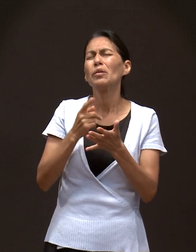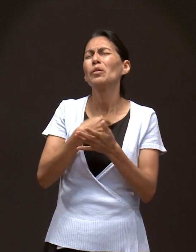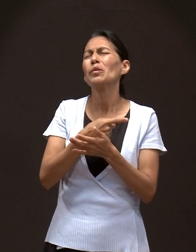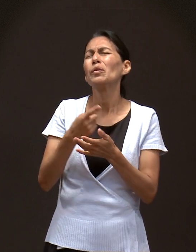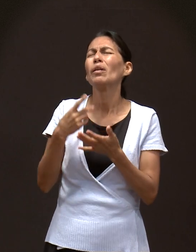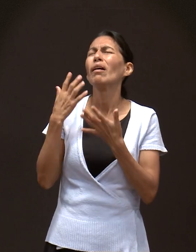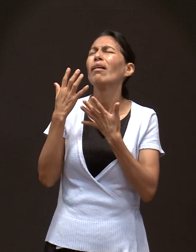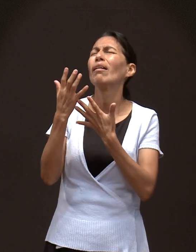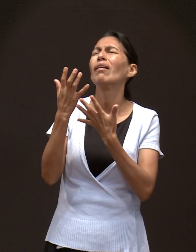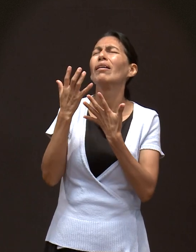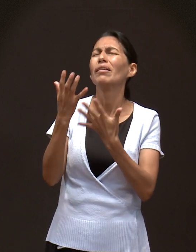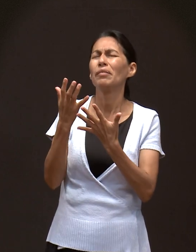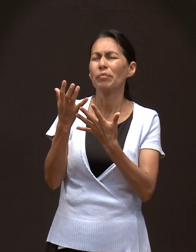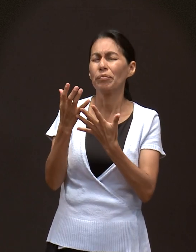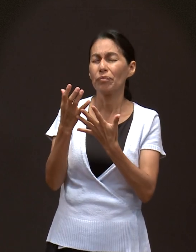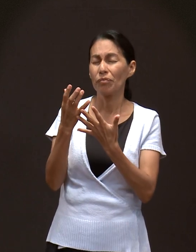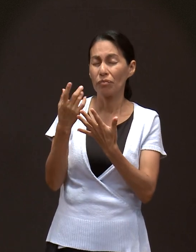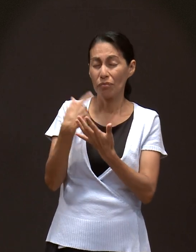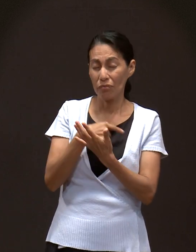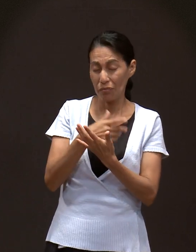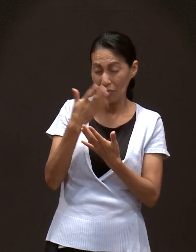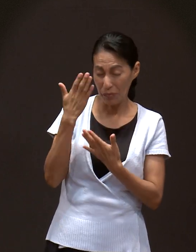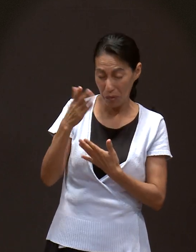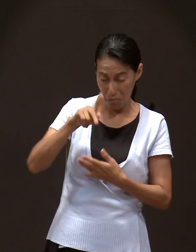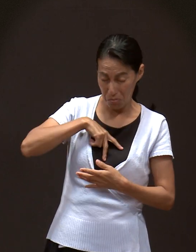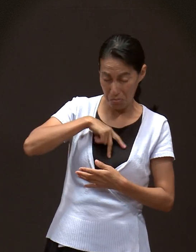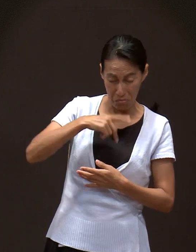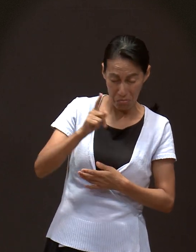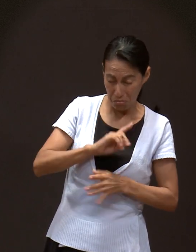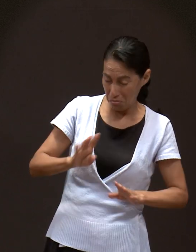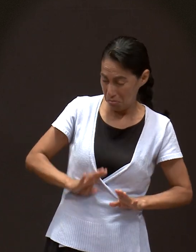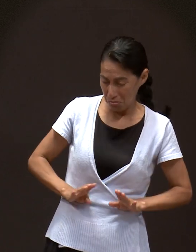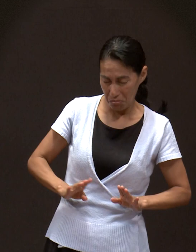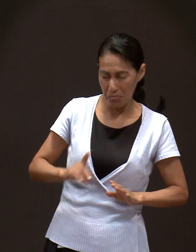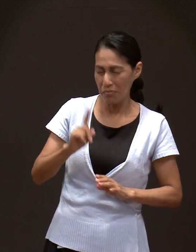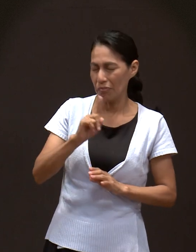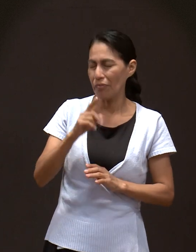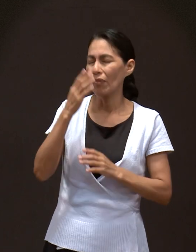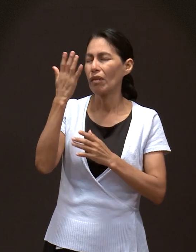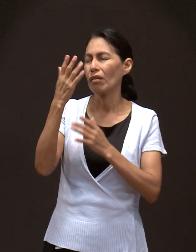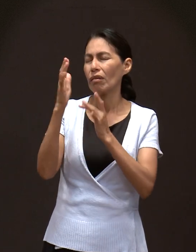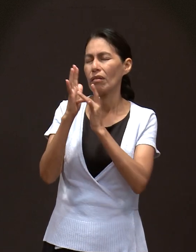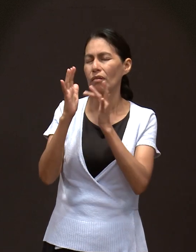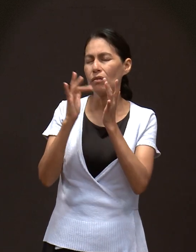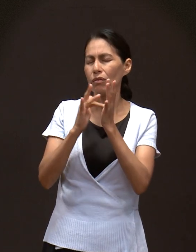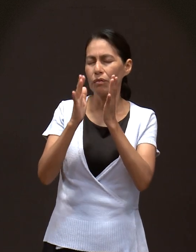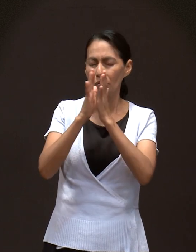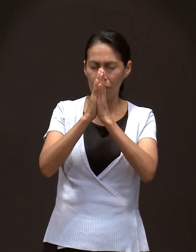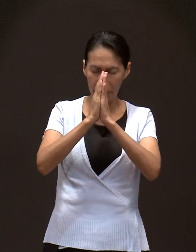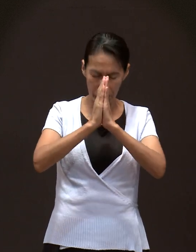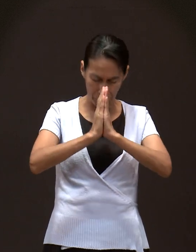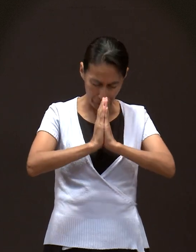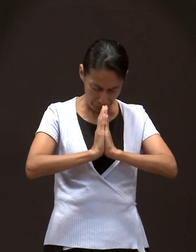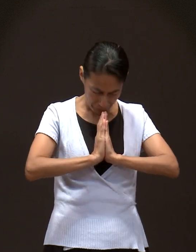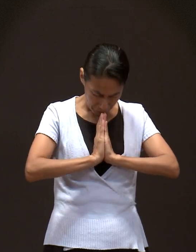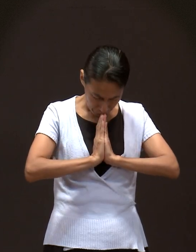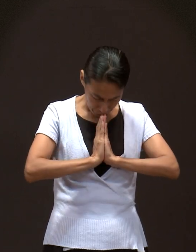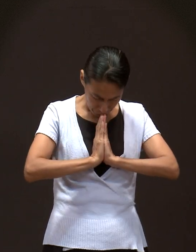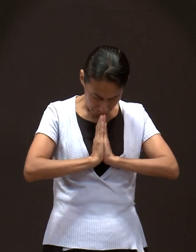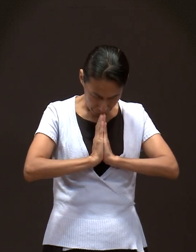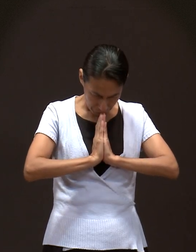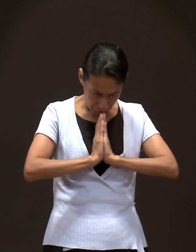No lo pedimos por nuestros méritos, sino por la sangre de tu Hijo Amado, Cristo Jesús. Amén. Amén.